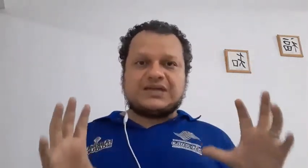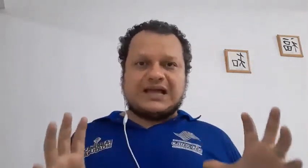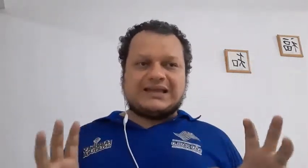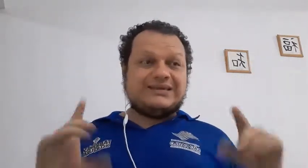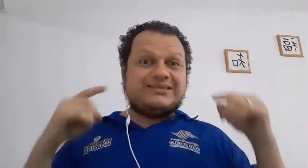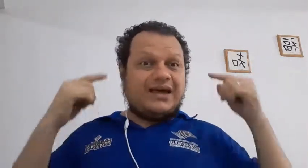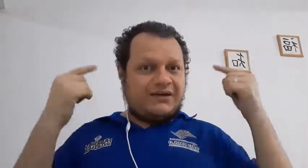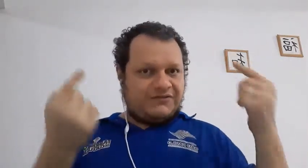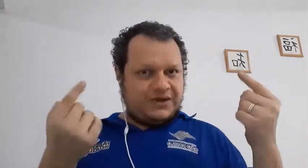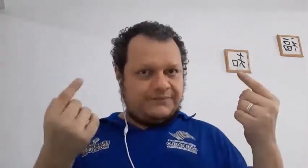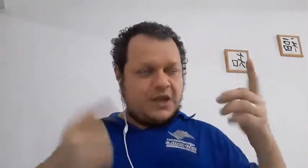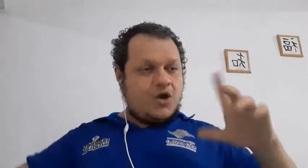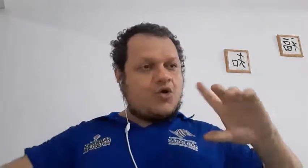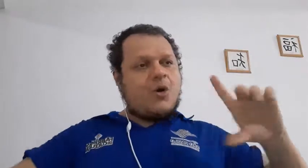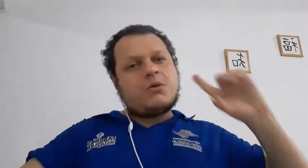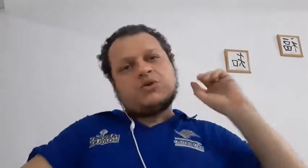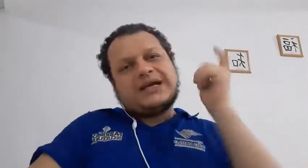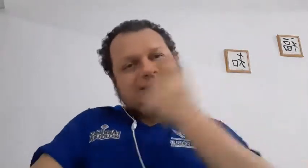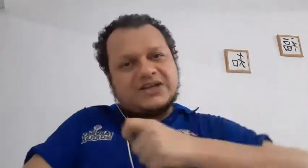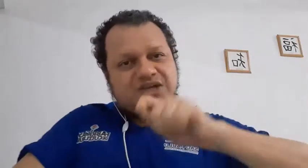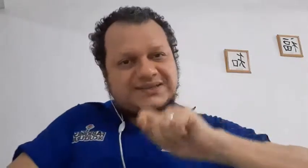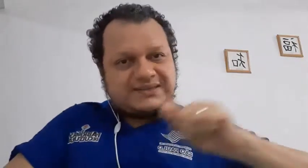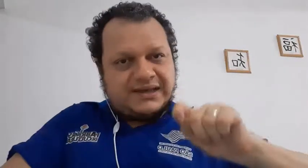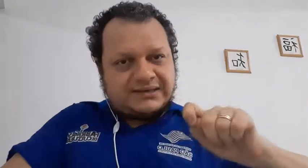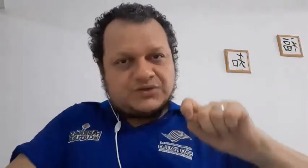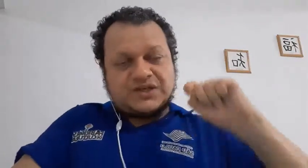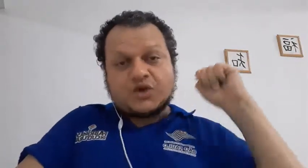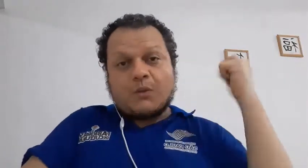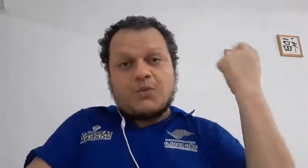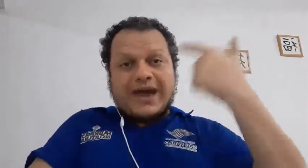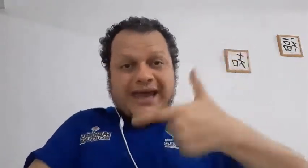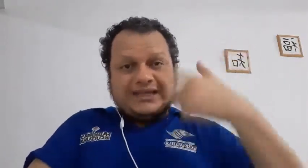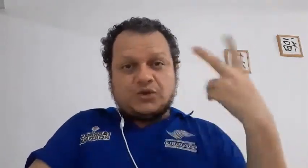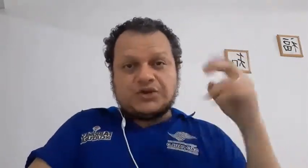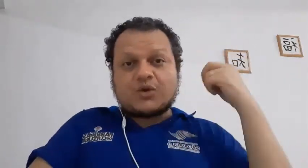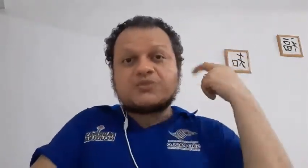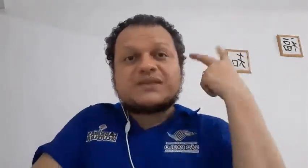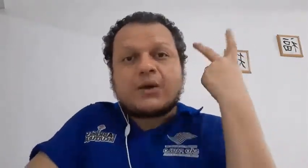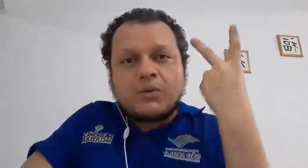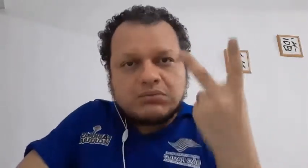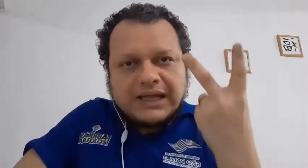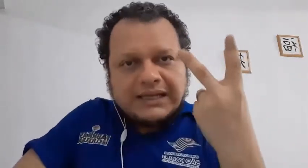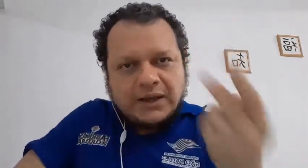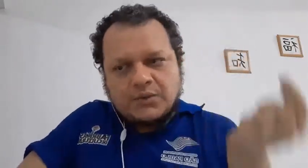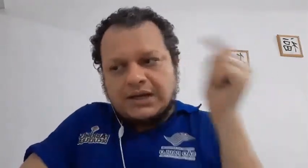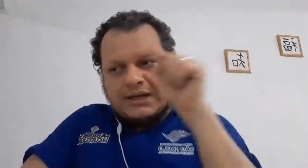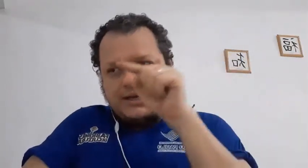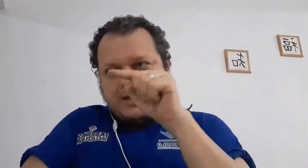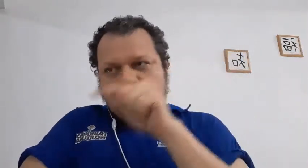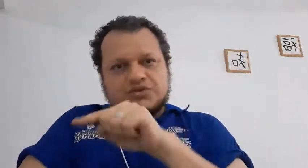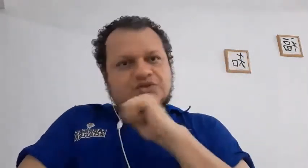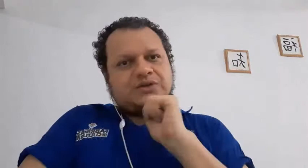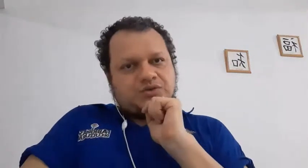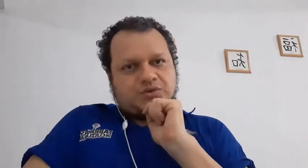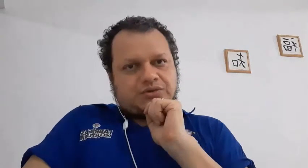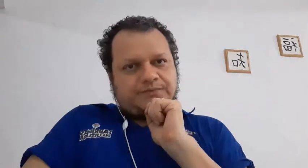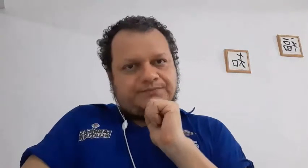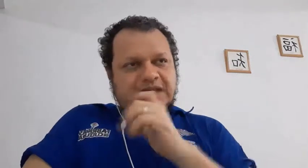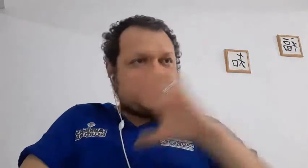usada e deve como modalidade escrita, ou seja, como L2, como segunda língua do sujeito surdo. E segunda